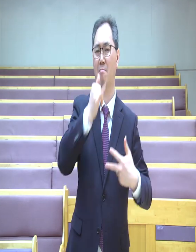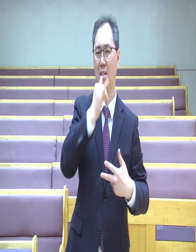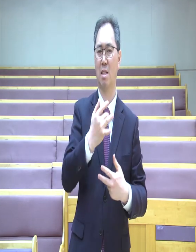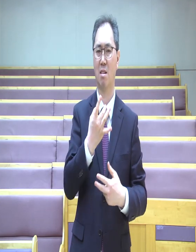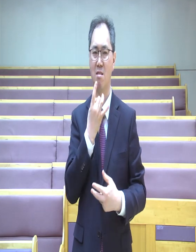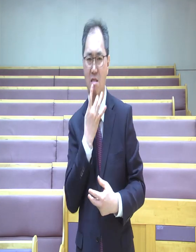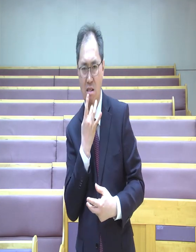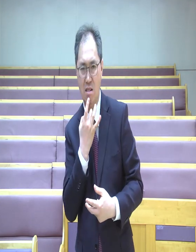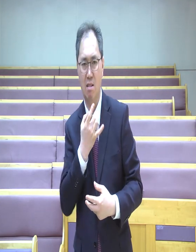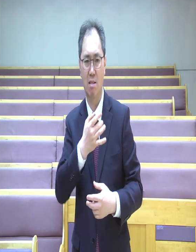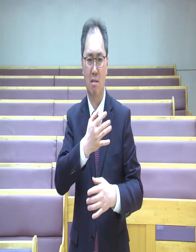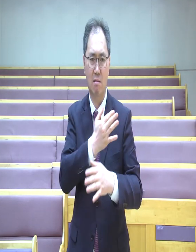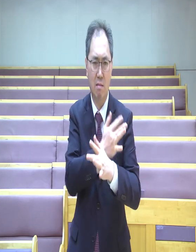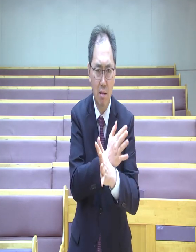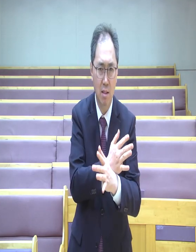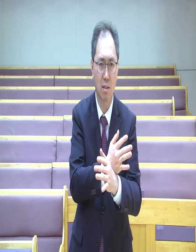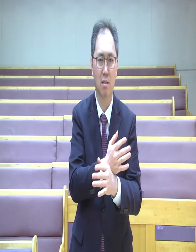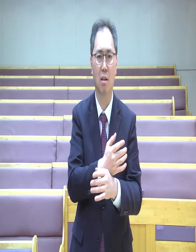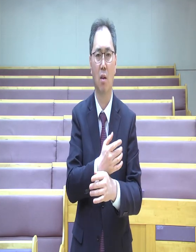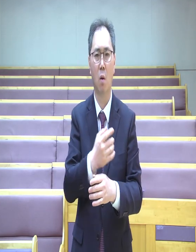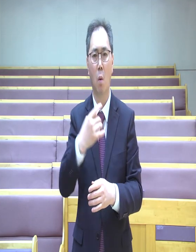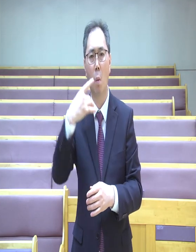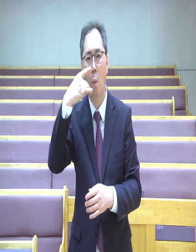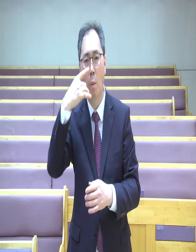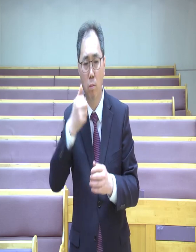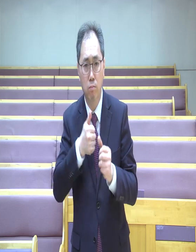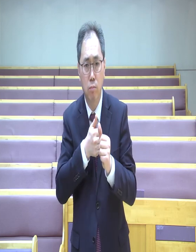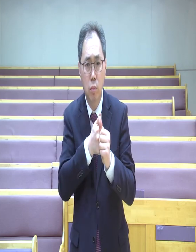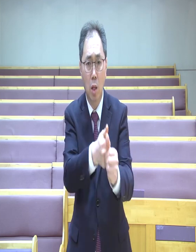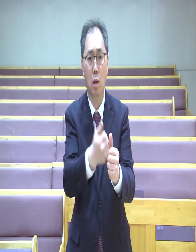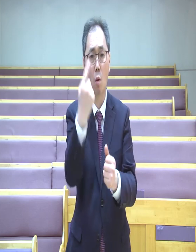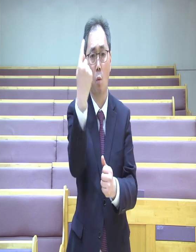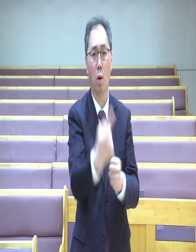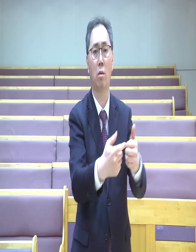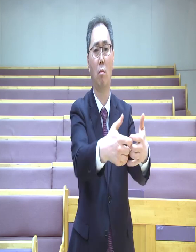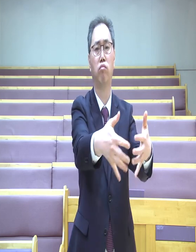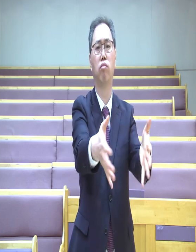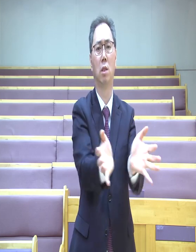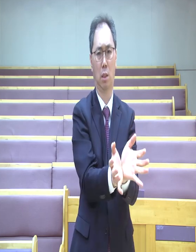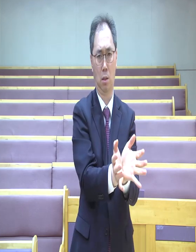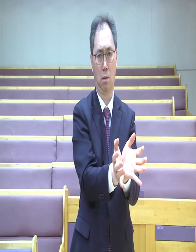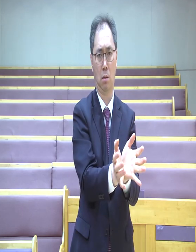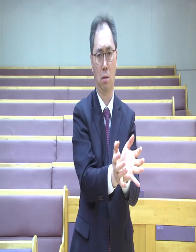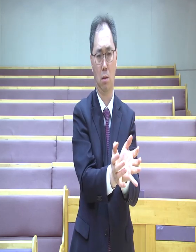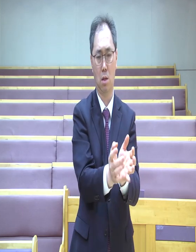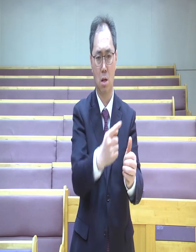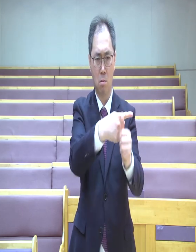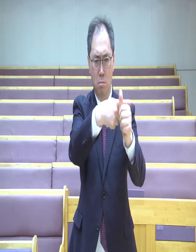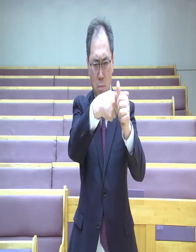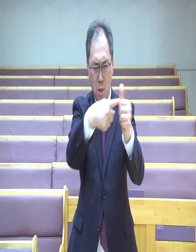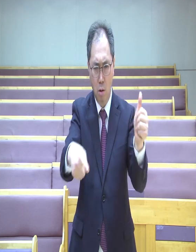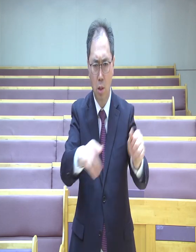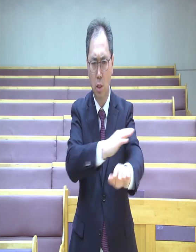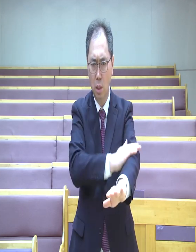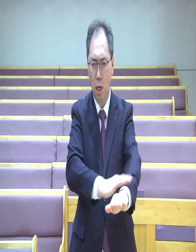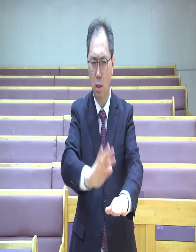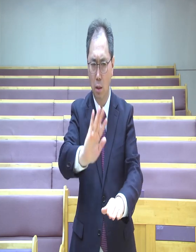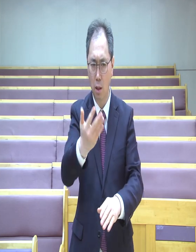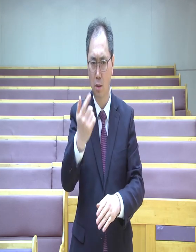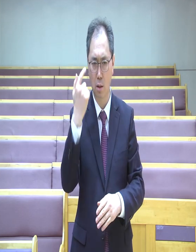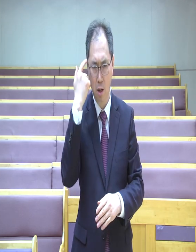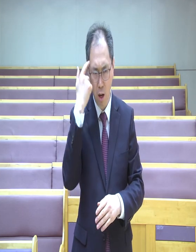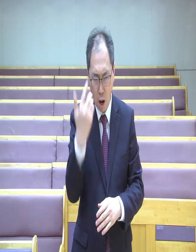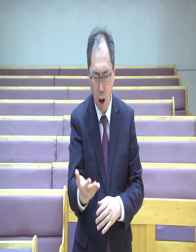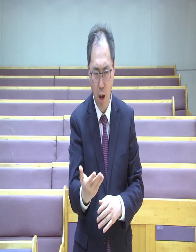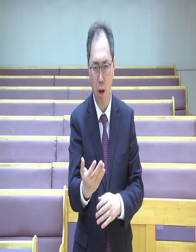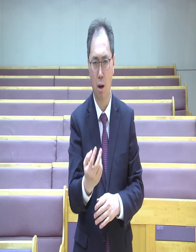이들, 호기심에 따라와서 구경하는 이들, 처형이 제대로 잘 진행되고 있는지 지켜보고